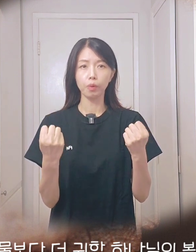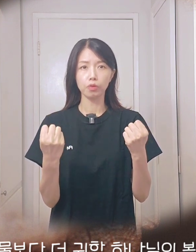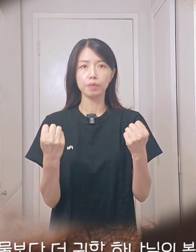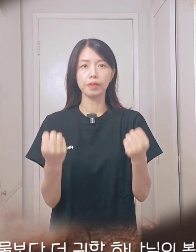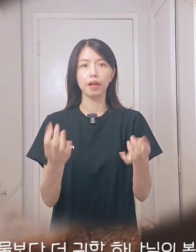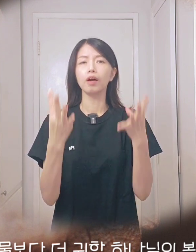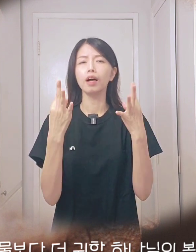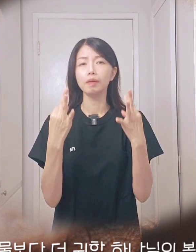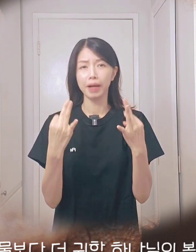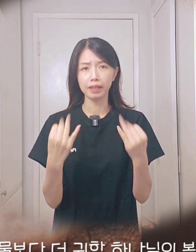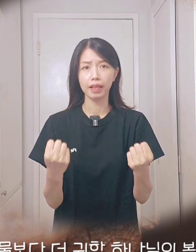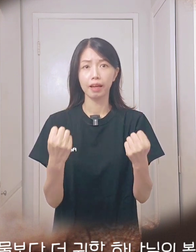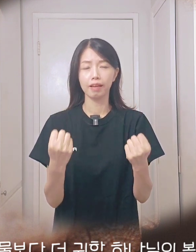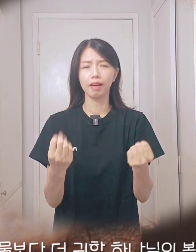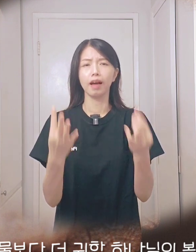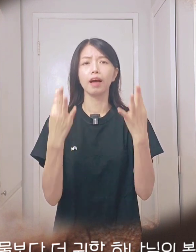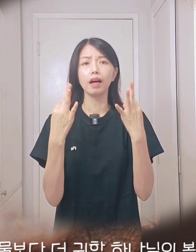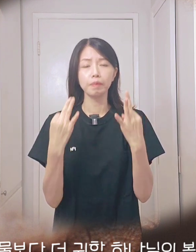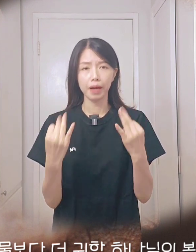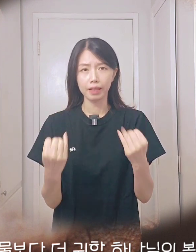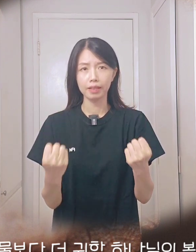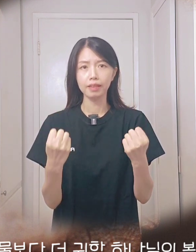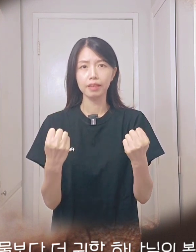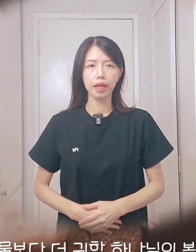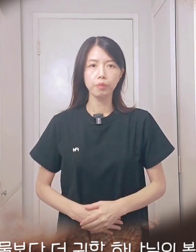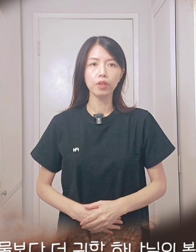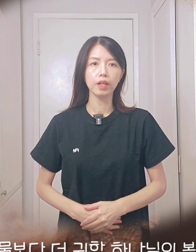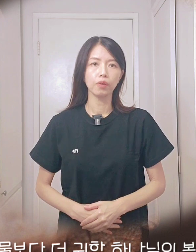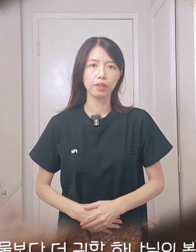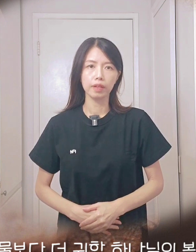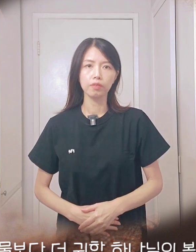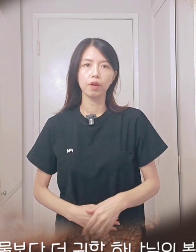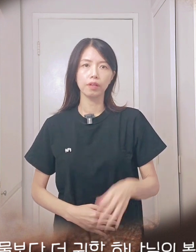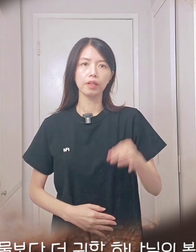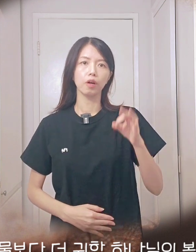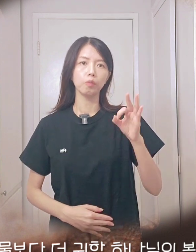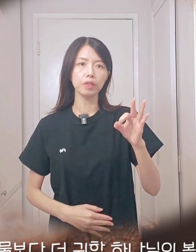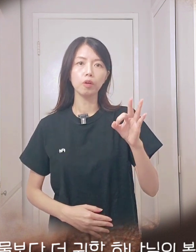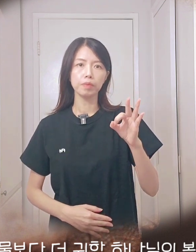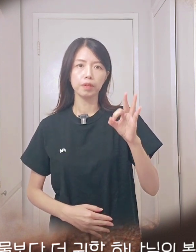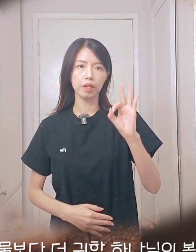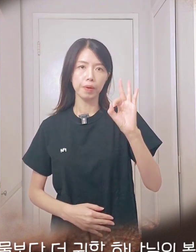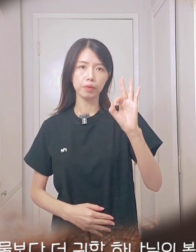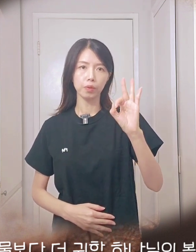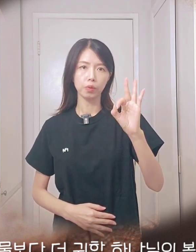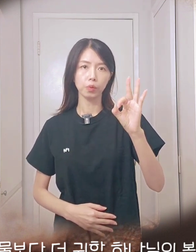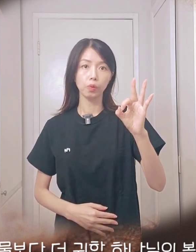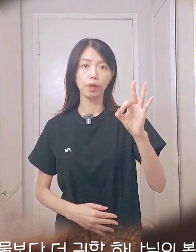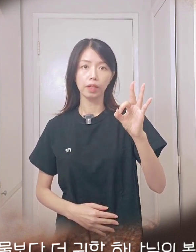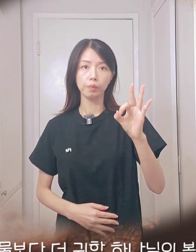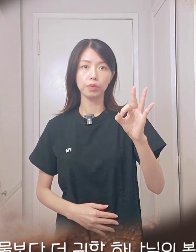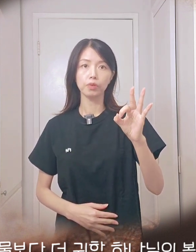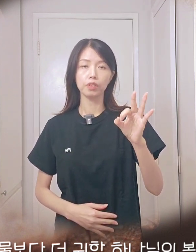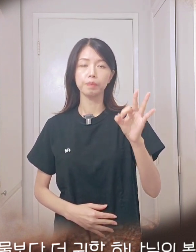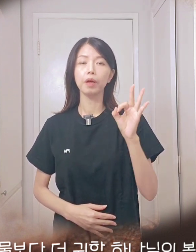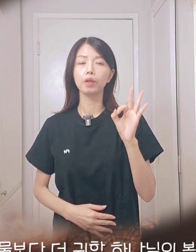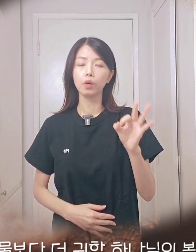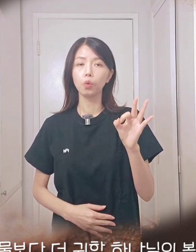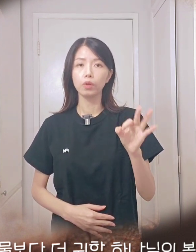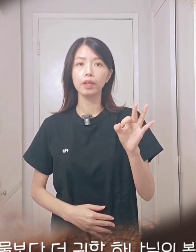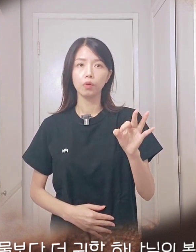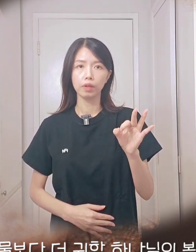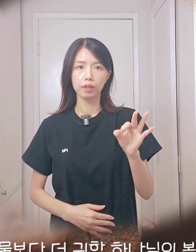차례대로 접어주시면 돼요. 많다. 많은. 재물이라고 하는 뜻의 수어는 엄지검지를 일반적으로 동그랗게